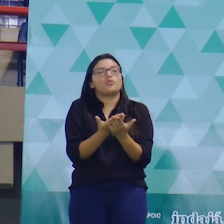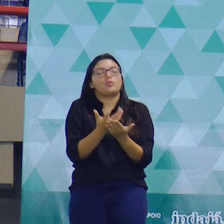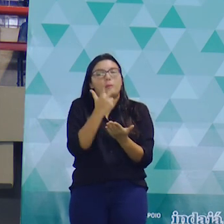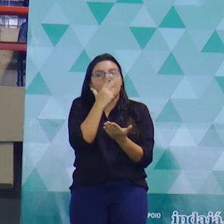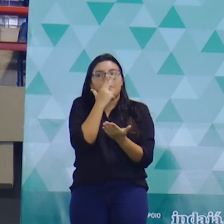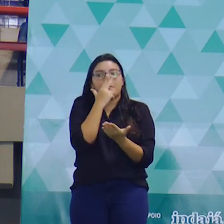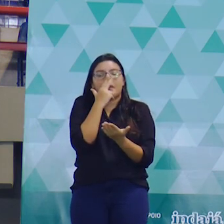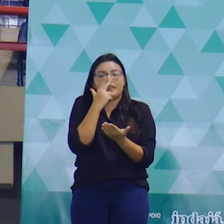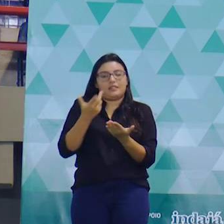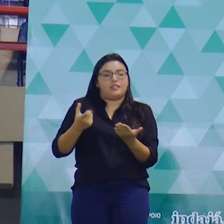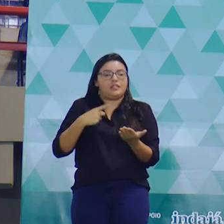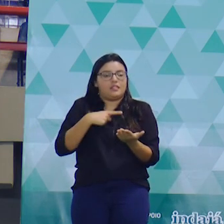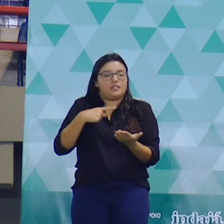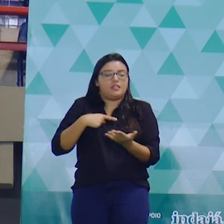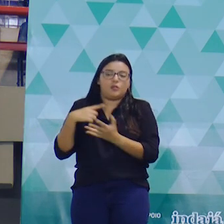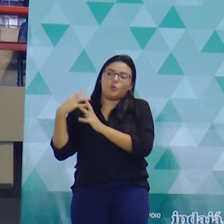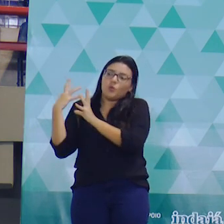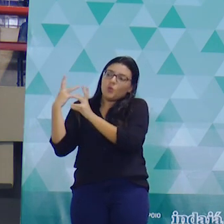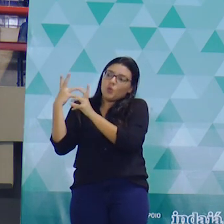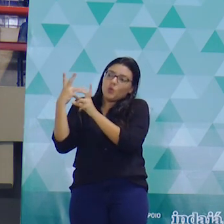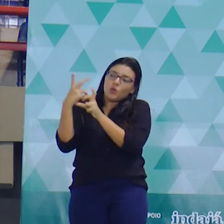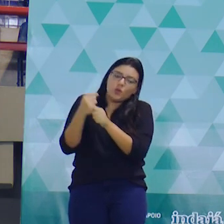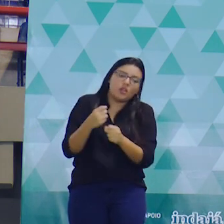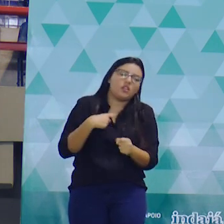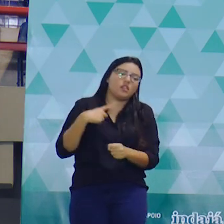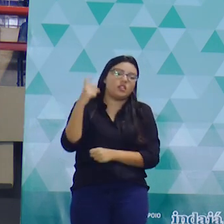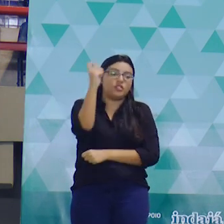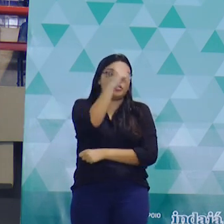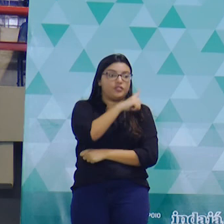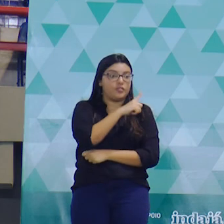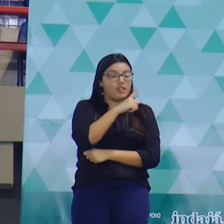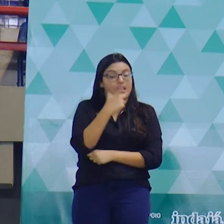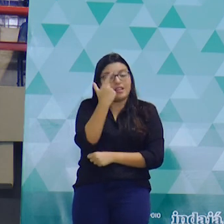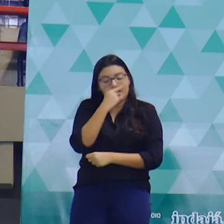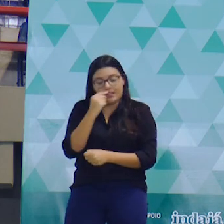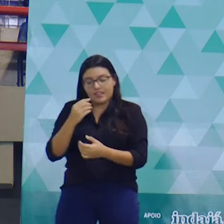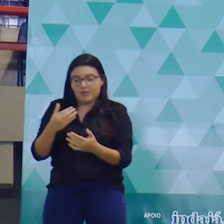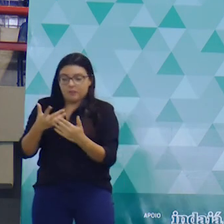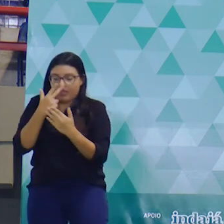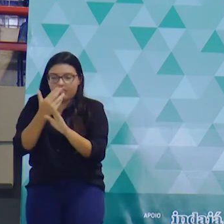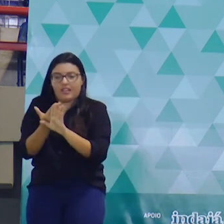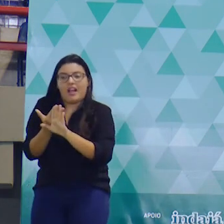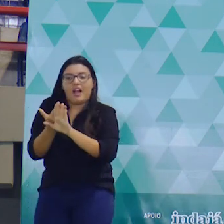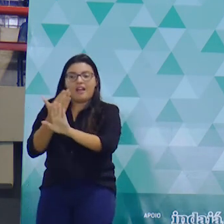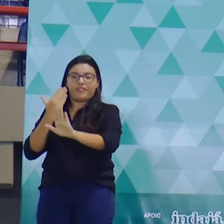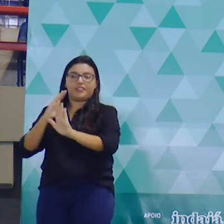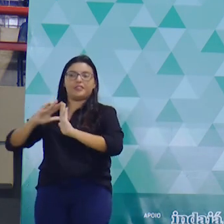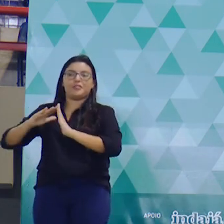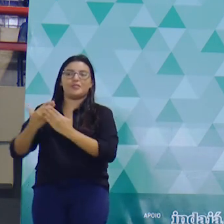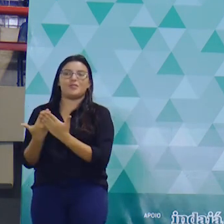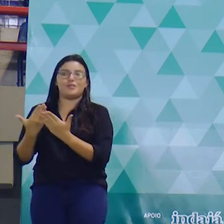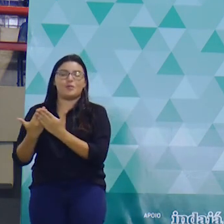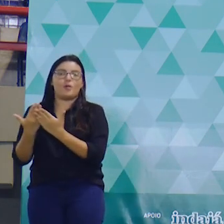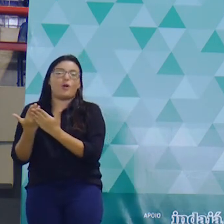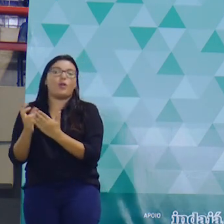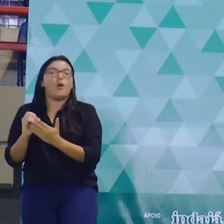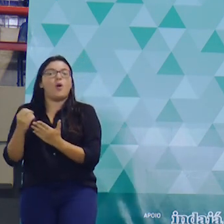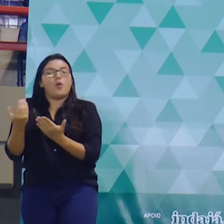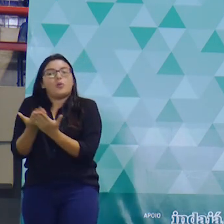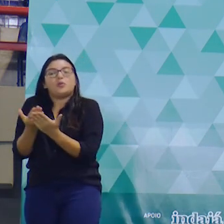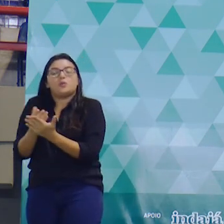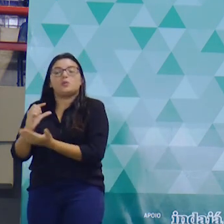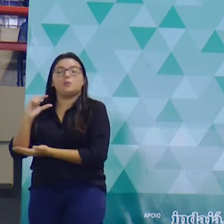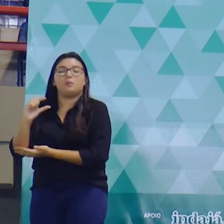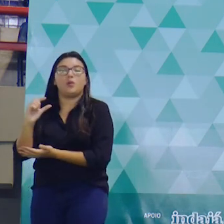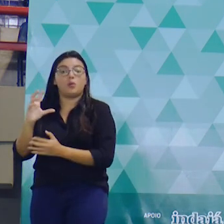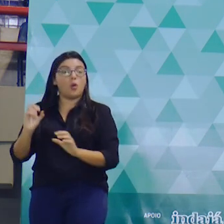base, tem dificuldade. Imagina quem já está há algum tempo afastado, ou quem não tem tanta base, ou quem não